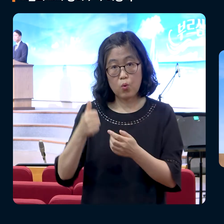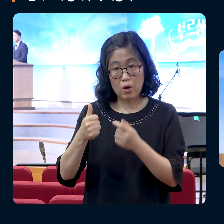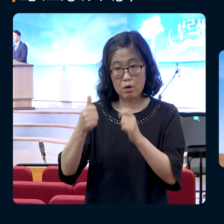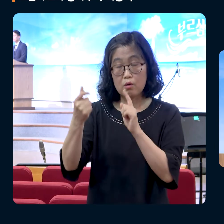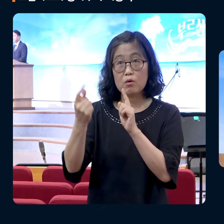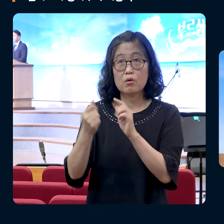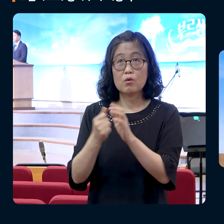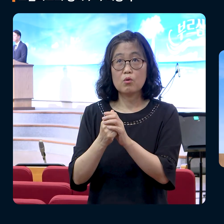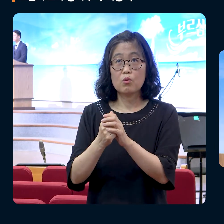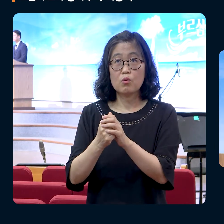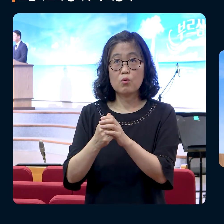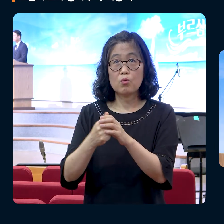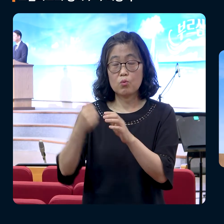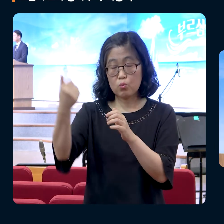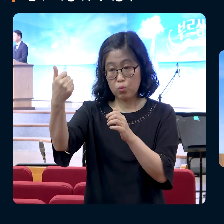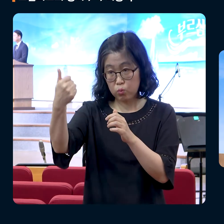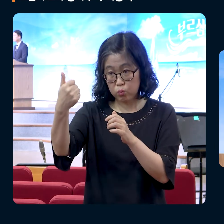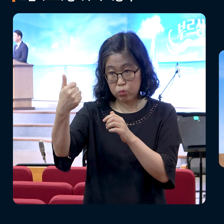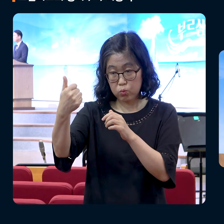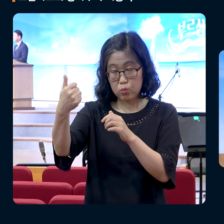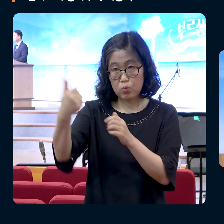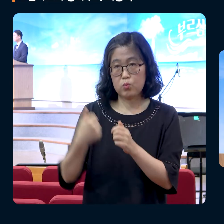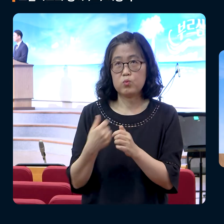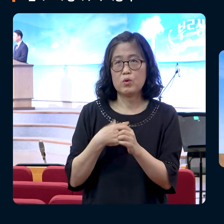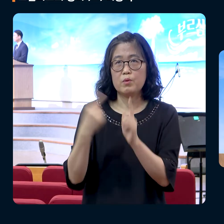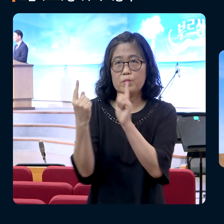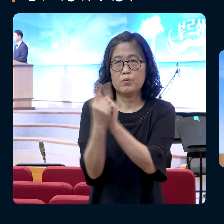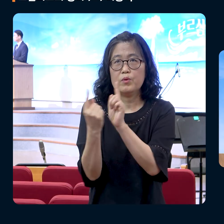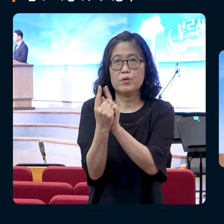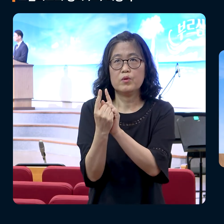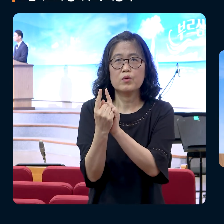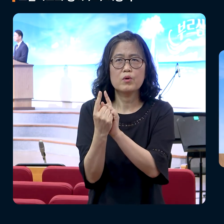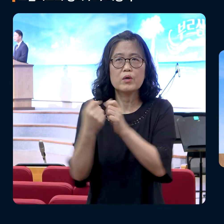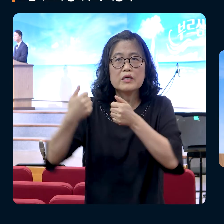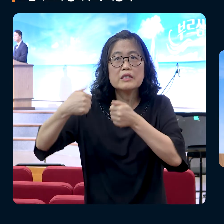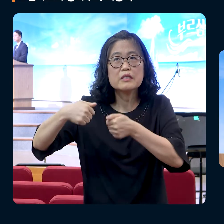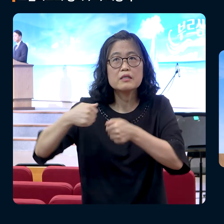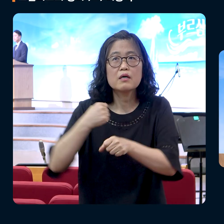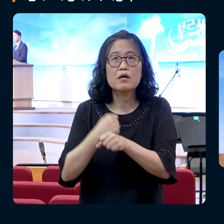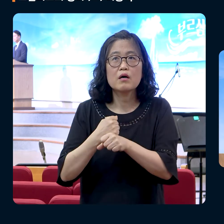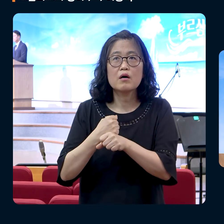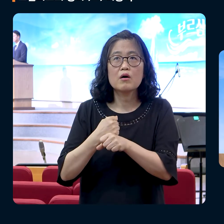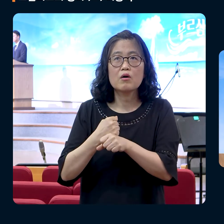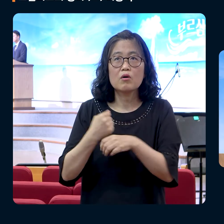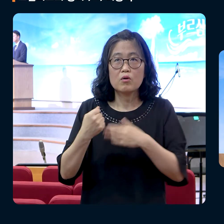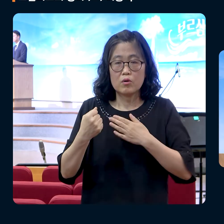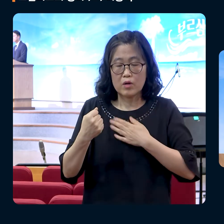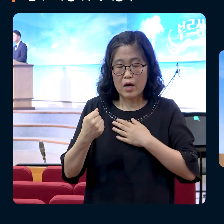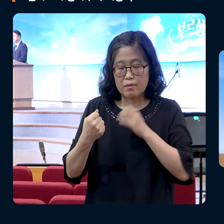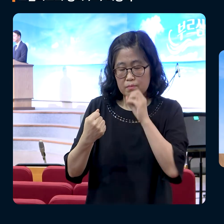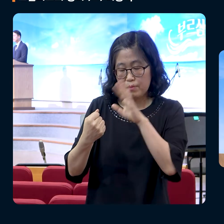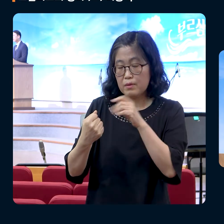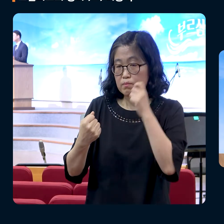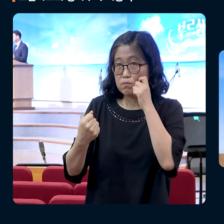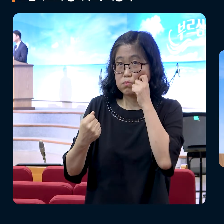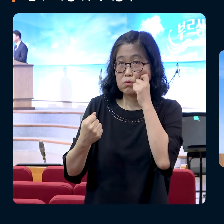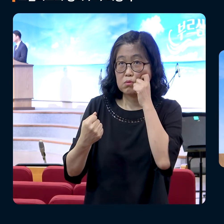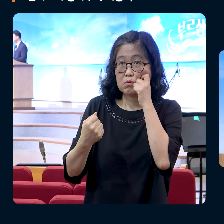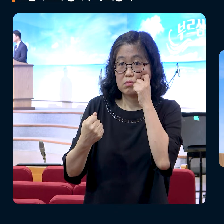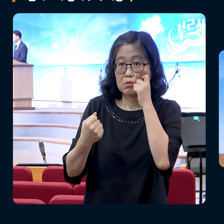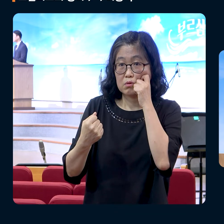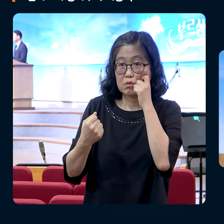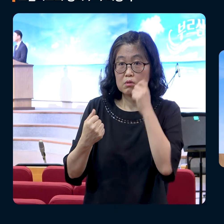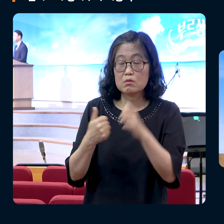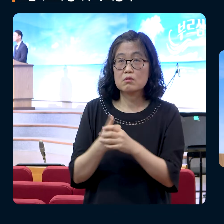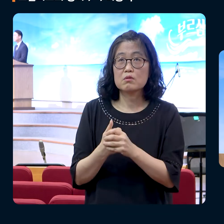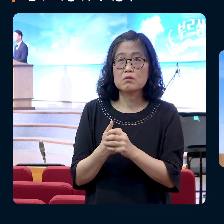너무 감사하다고 얘기하시더라고요. 근데 저는 아무 말도 못 하겠더라고요. 이게 내가 감사받아야